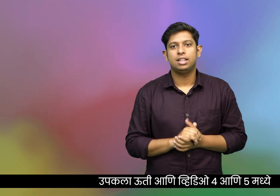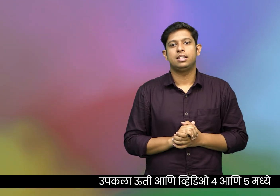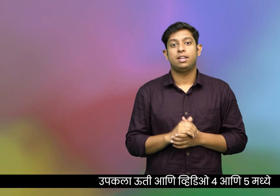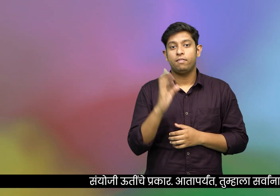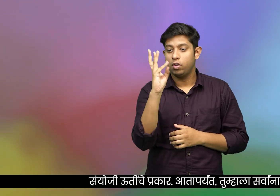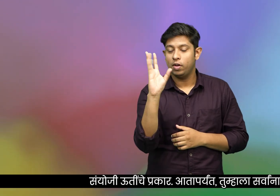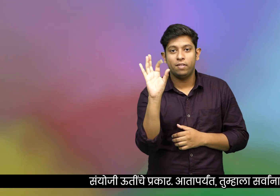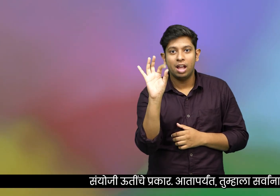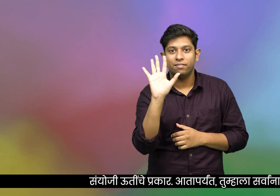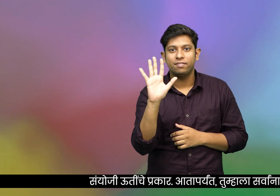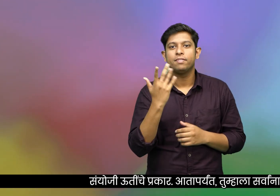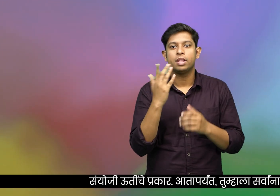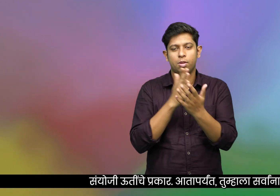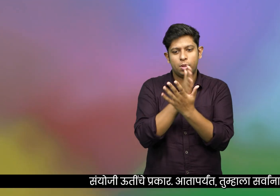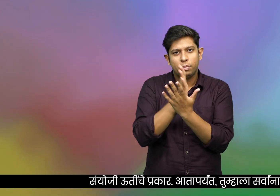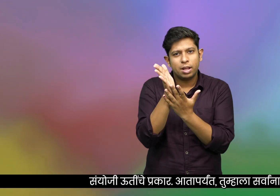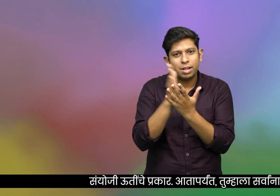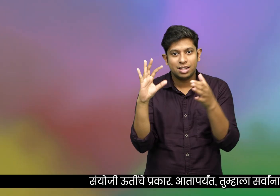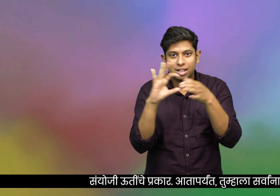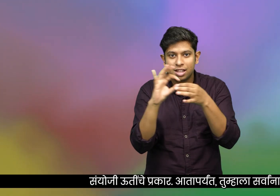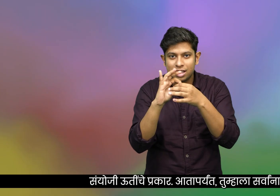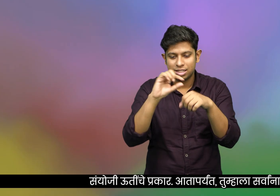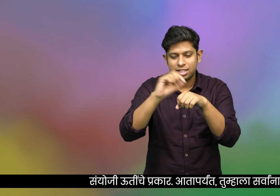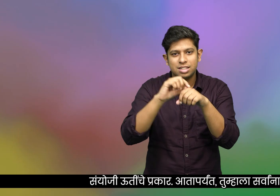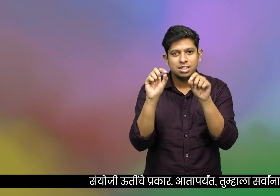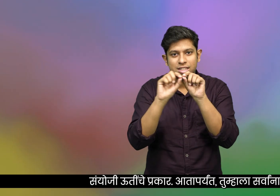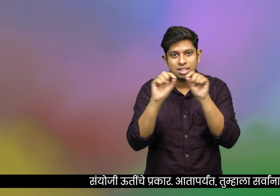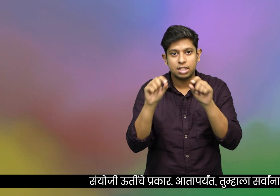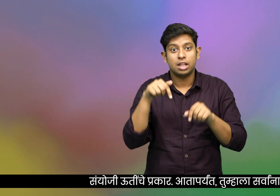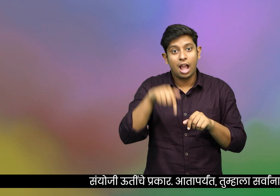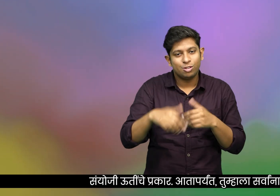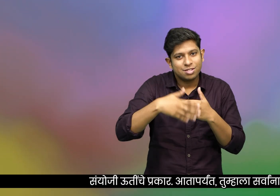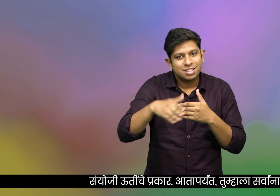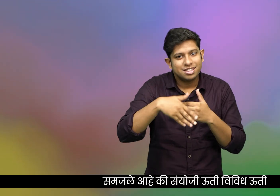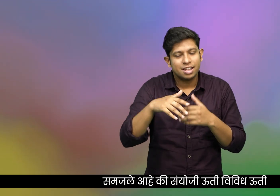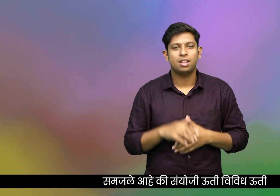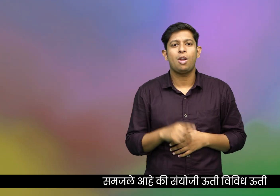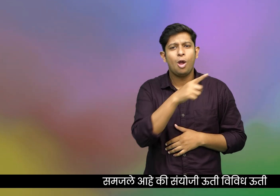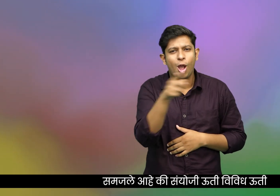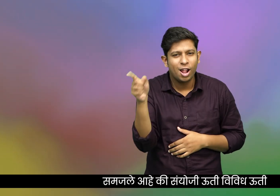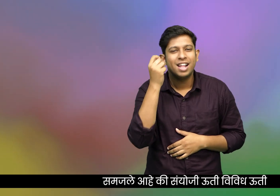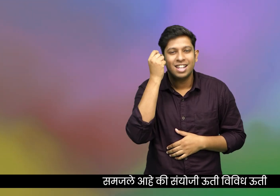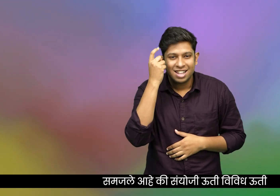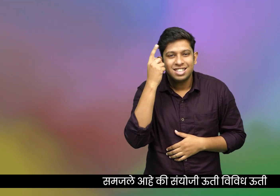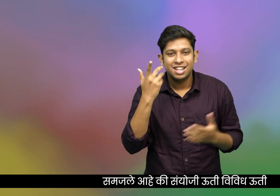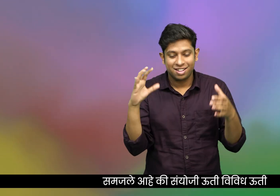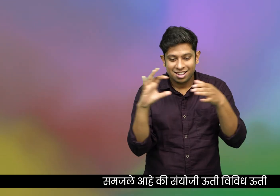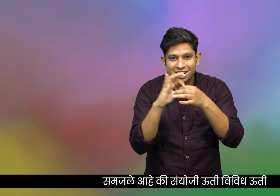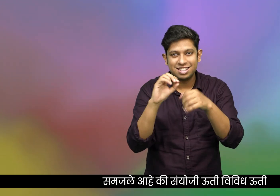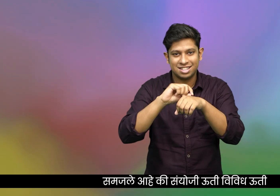5 मध्ये संयोजी ऊतींचे प्रकार. आतापर्यंत तुम्हाला सर्वांना समजले आहे की संयोजी